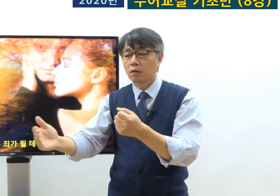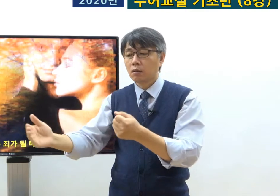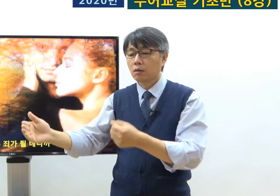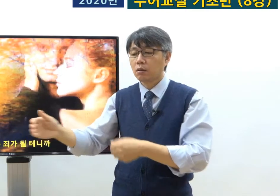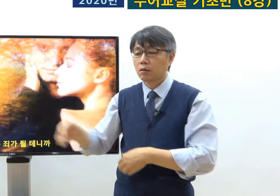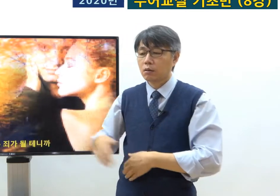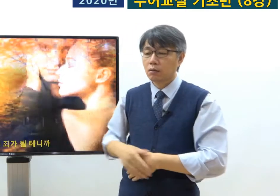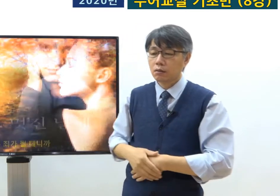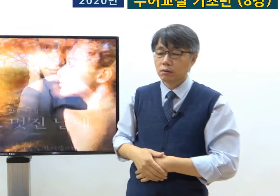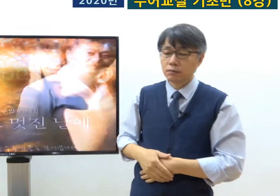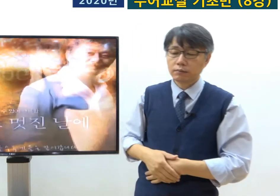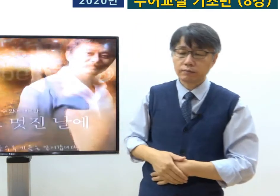테니까